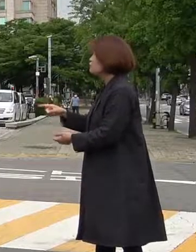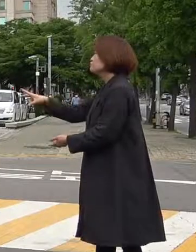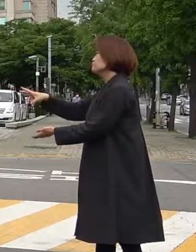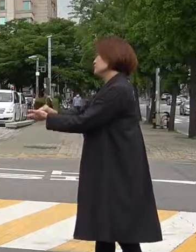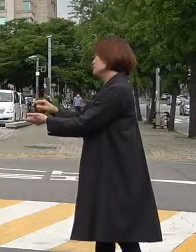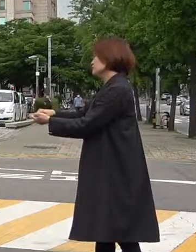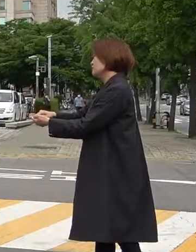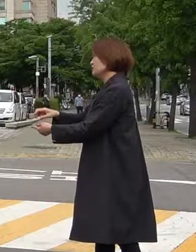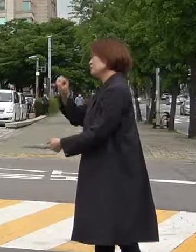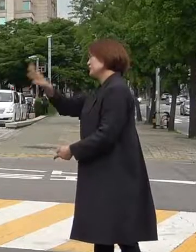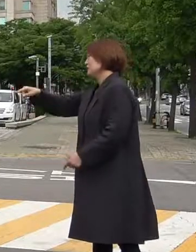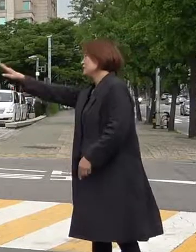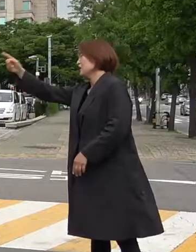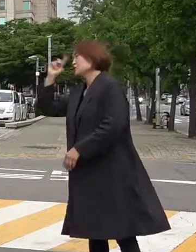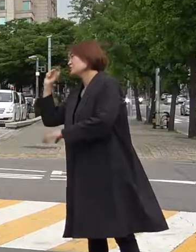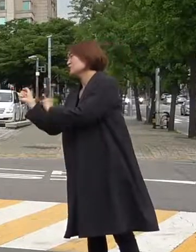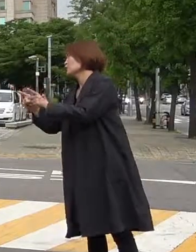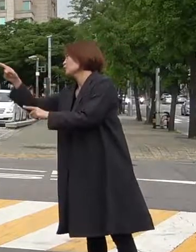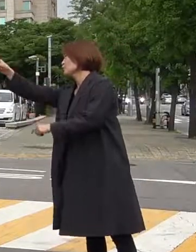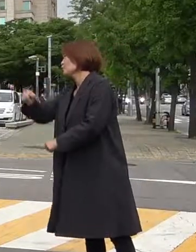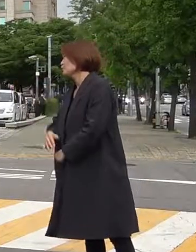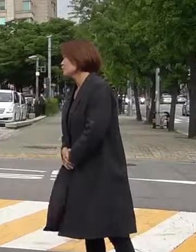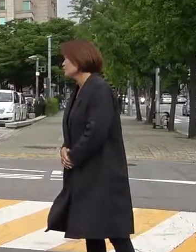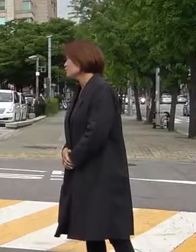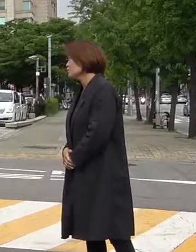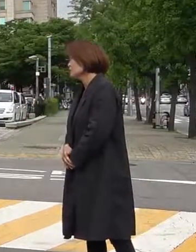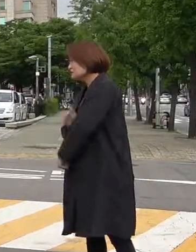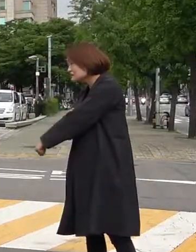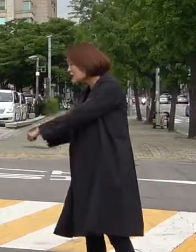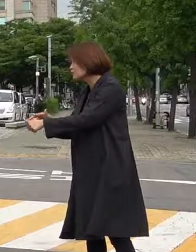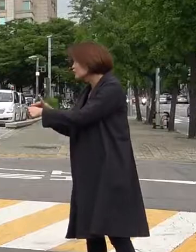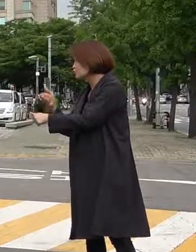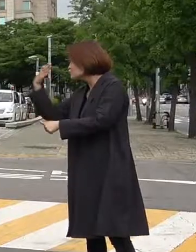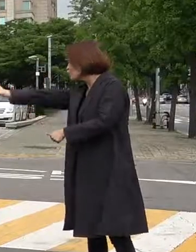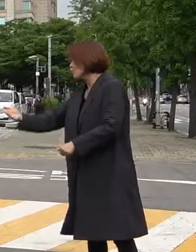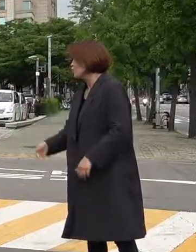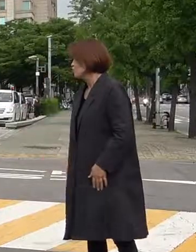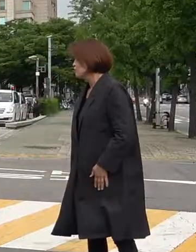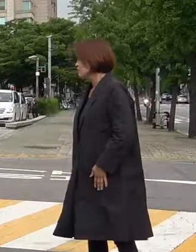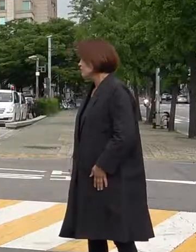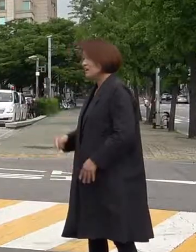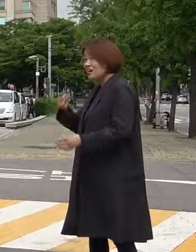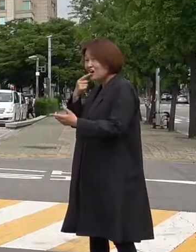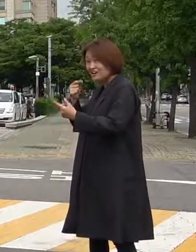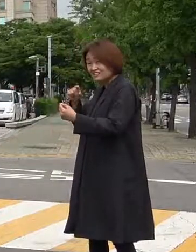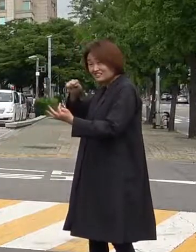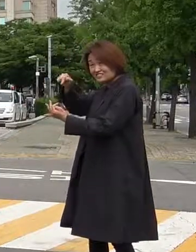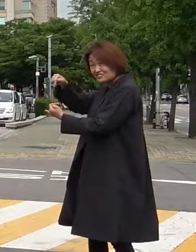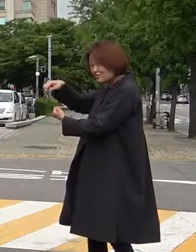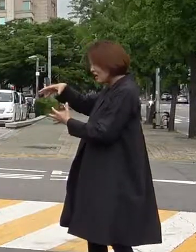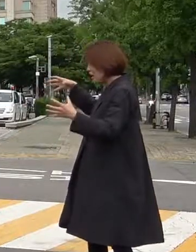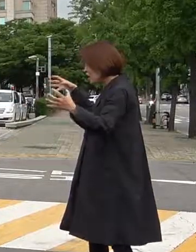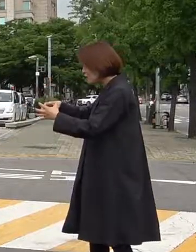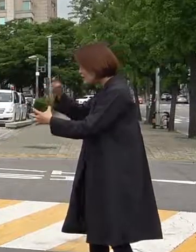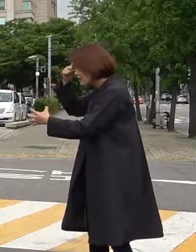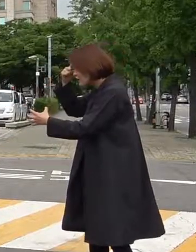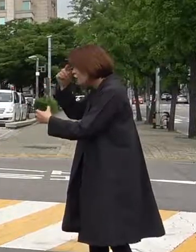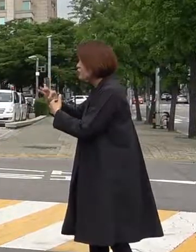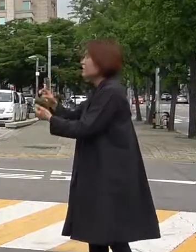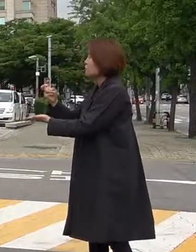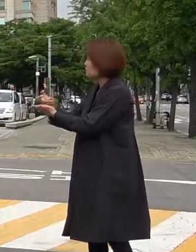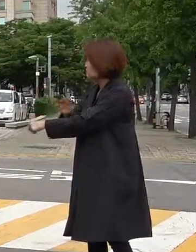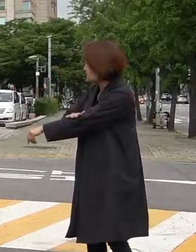거론했습니다. KBS 정신 차려라라고 했습니다. 이런 그 상황을 고려한다면 KBS가 법적인 임무를 다하고